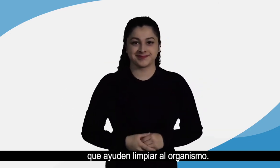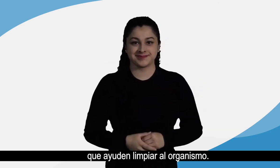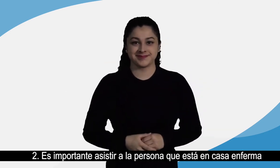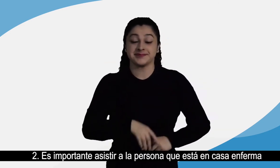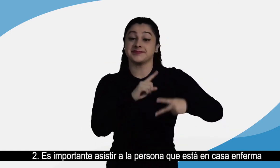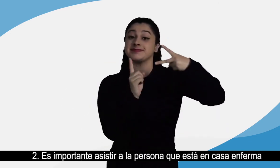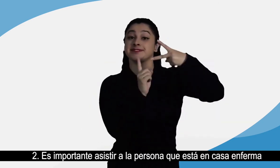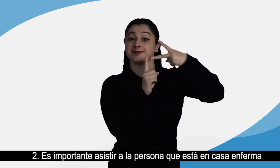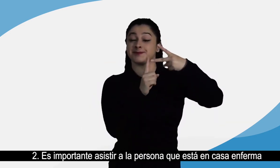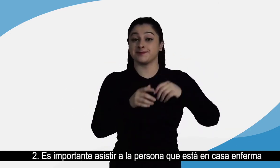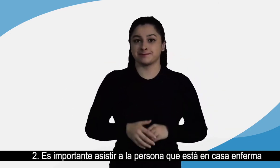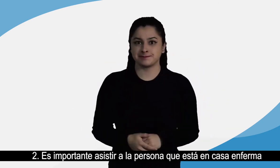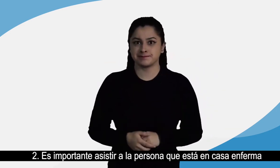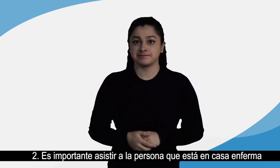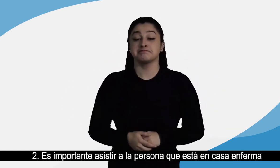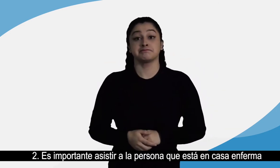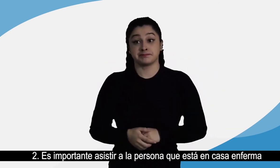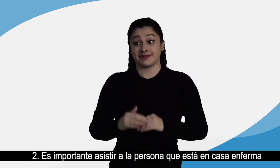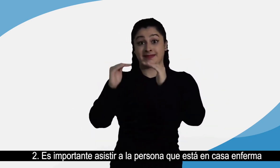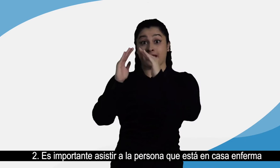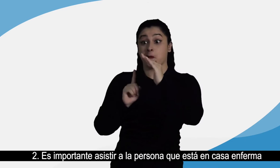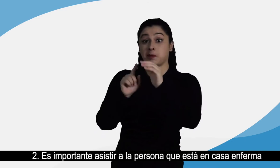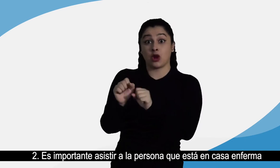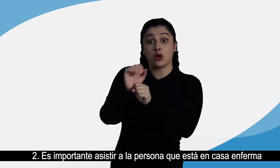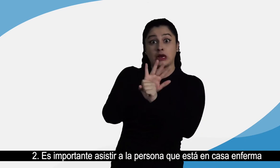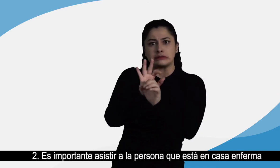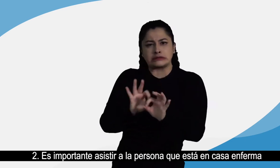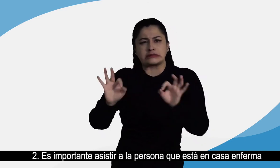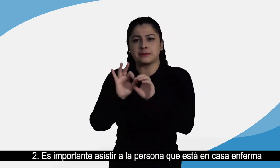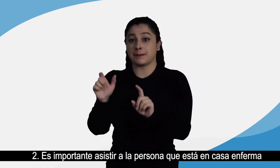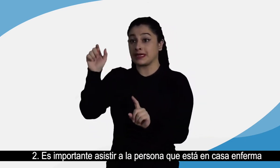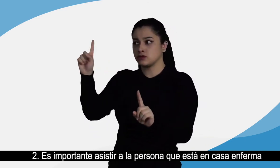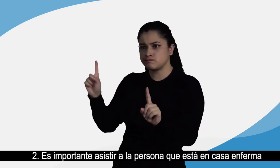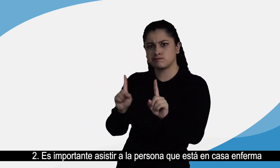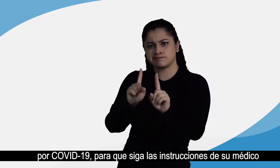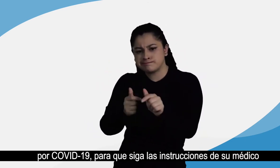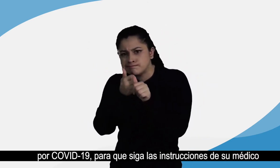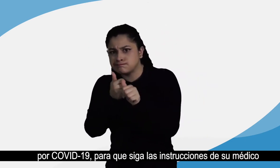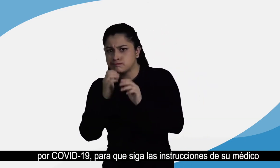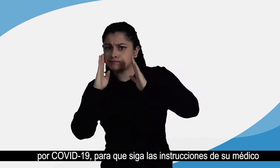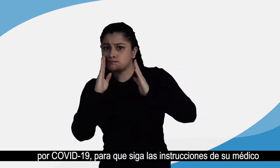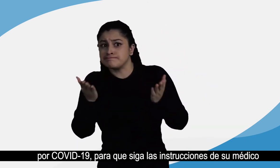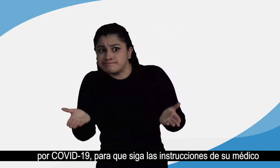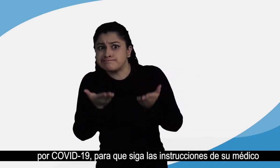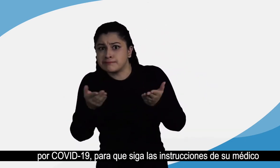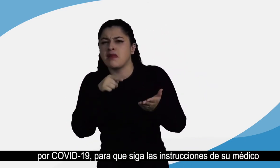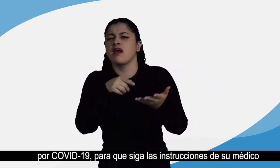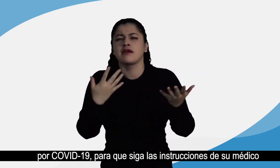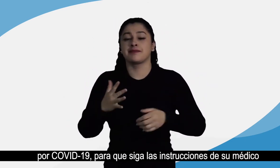2. Es importante asistir a la persona que está en casa enferma por COVID-19 para que siga las